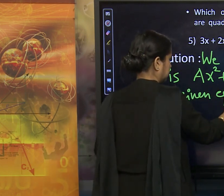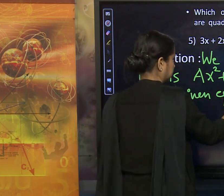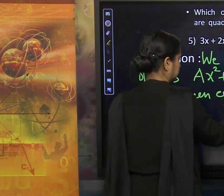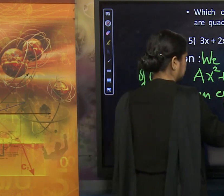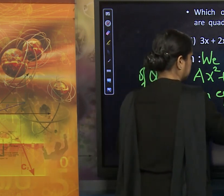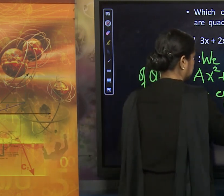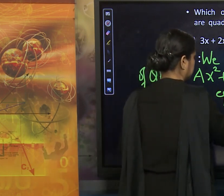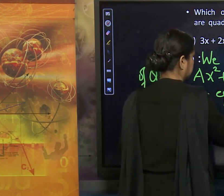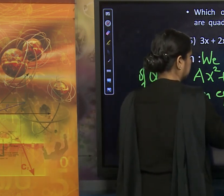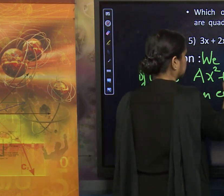है।